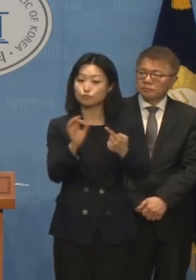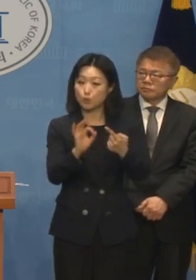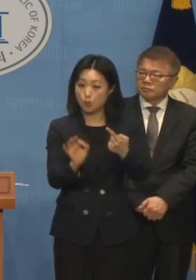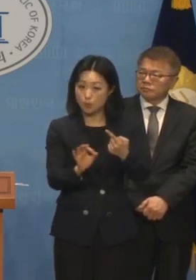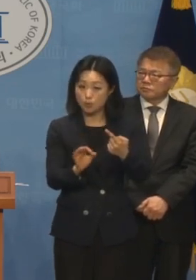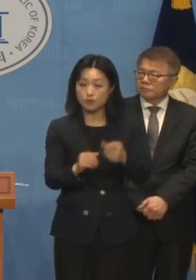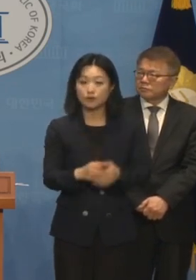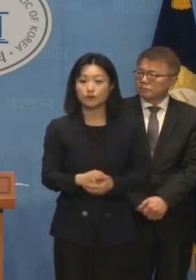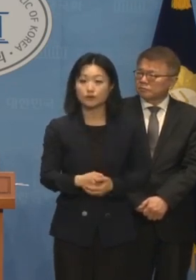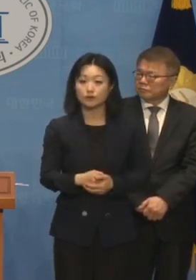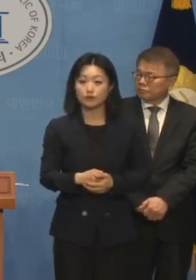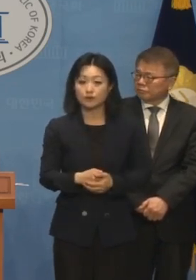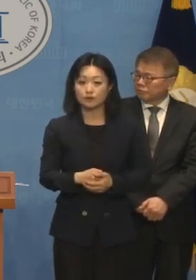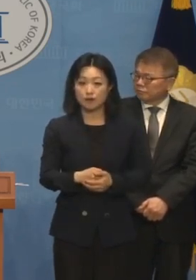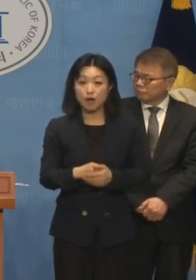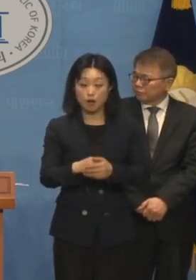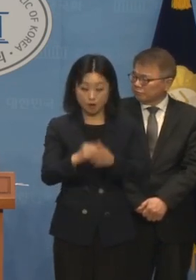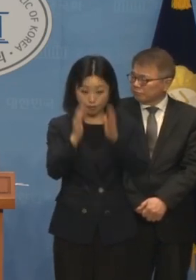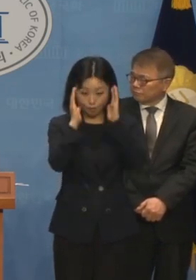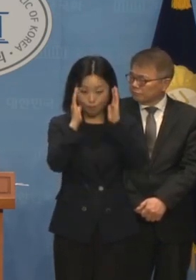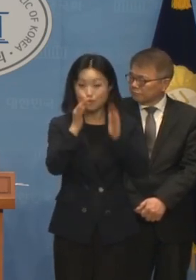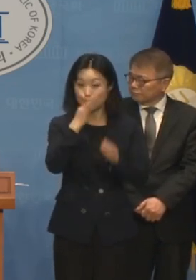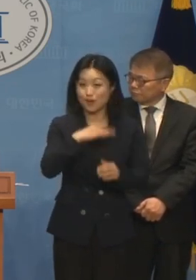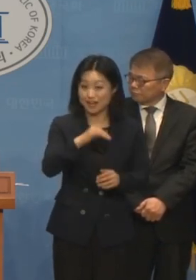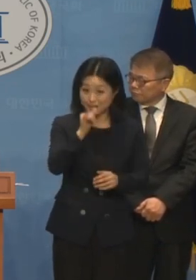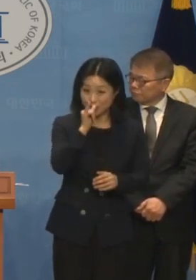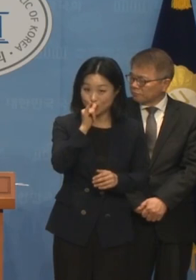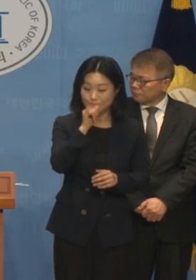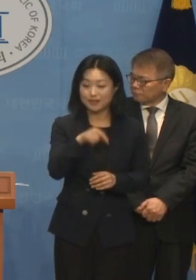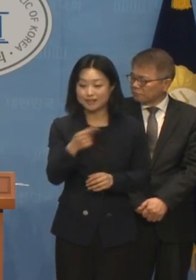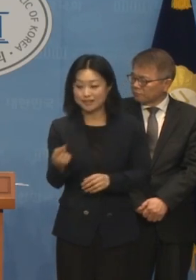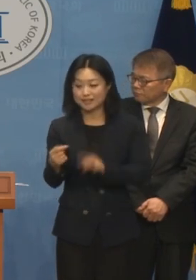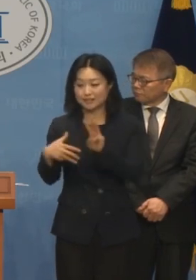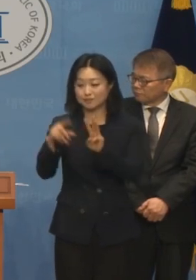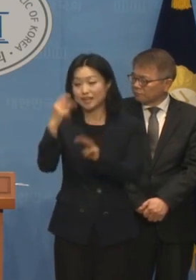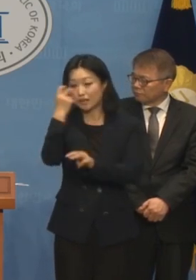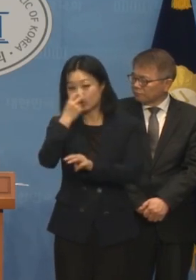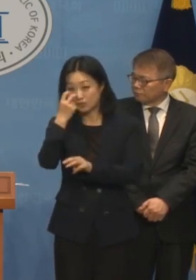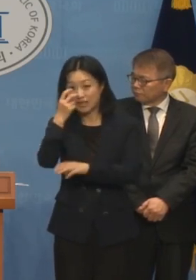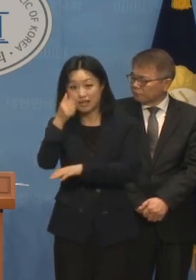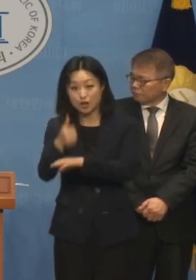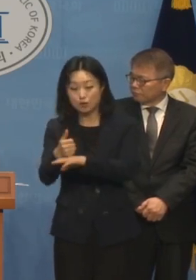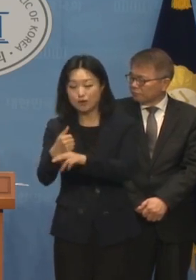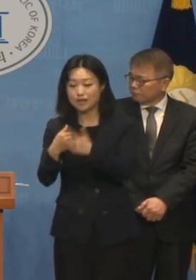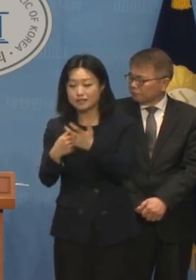61.6% 학습 효과가 나오기 시작합니다. 3차 조사에서는